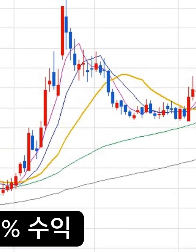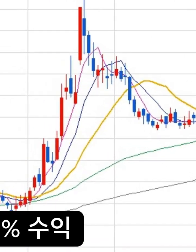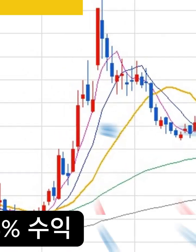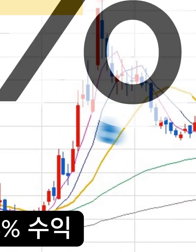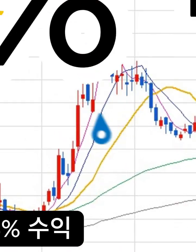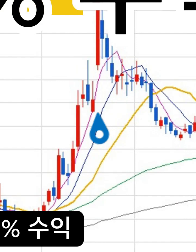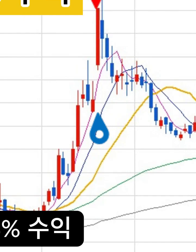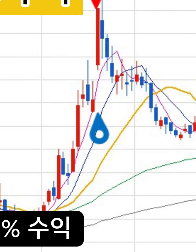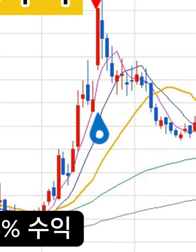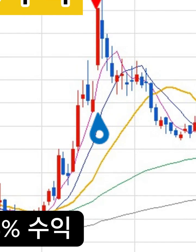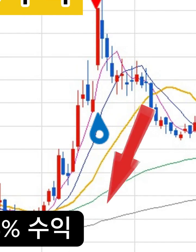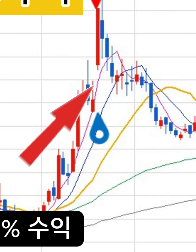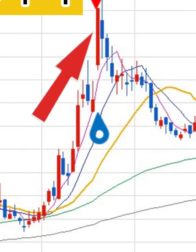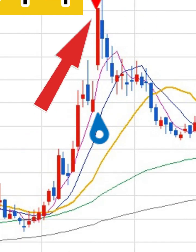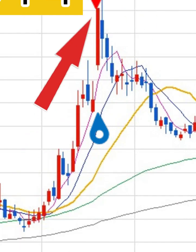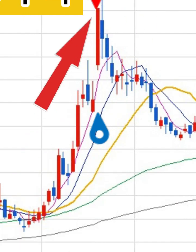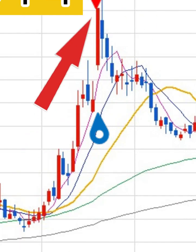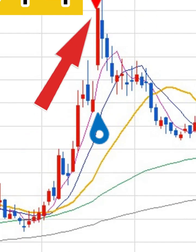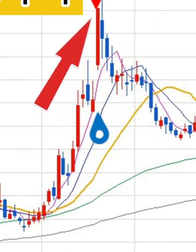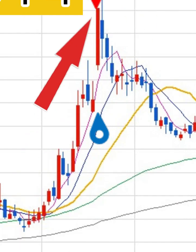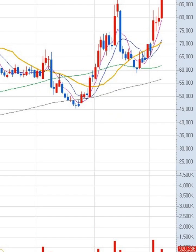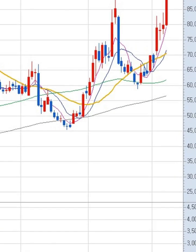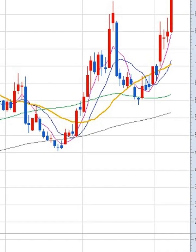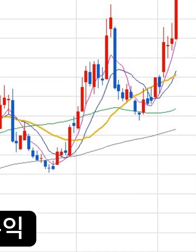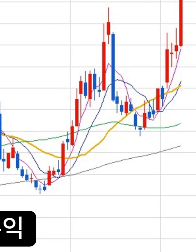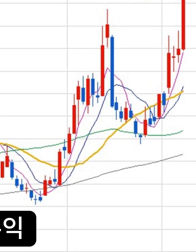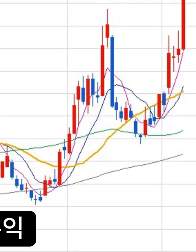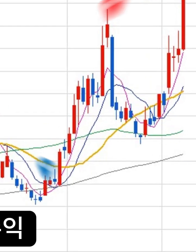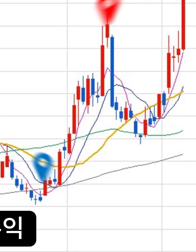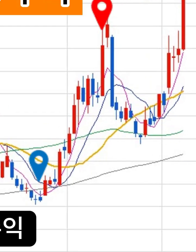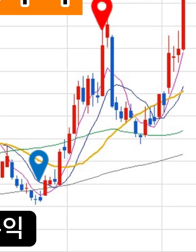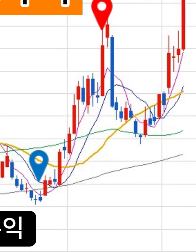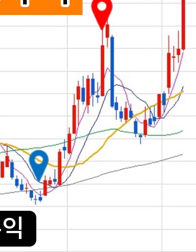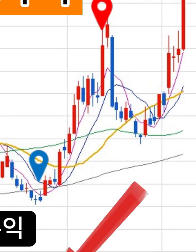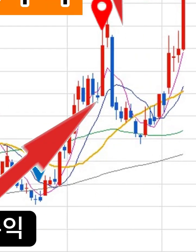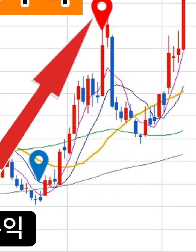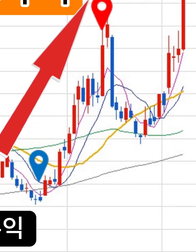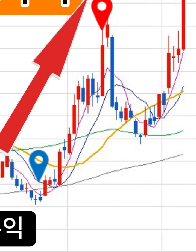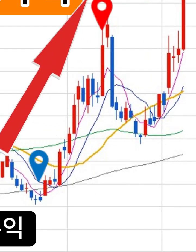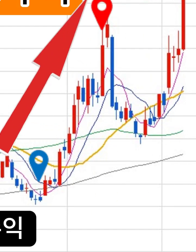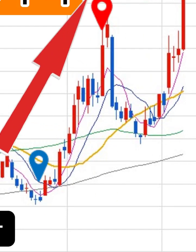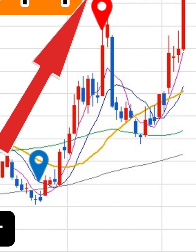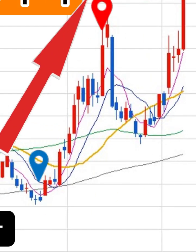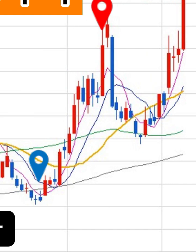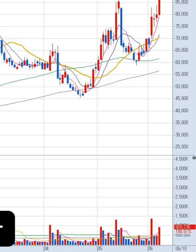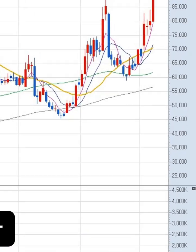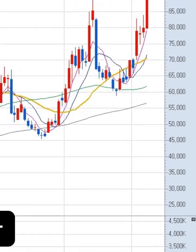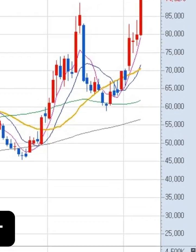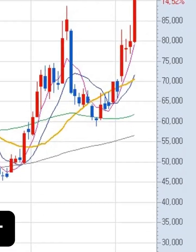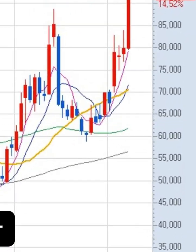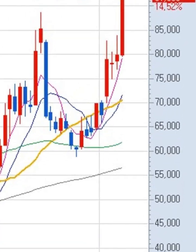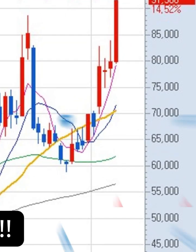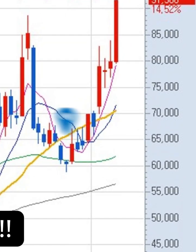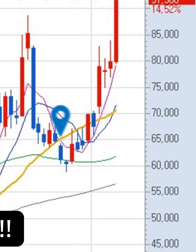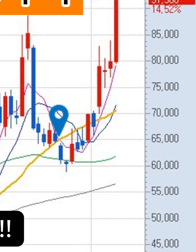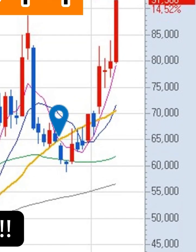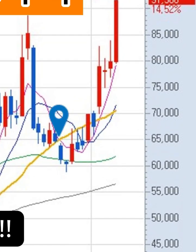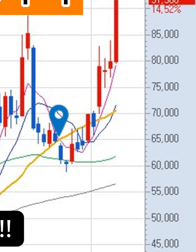2차 33.44% 수익, 4월 23일 3차 88.72% 수익, 5월 23일